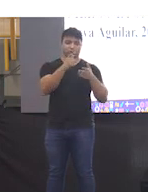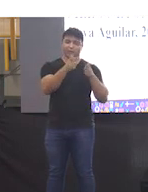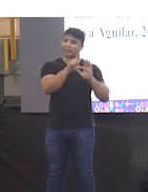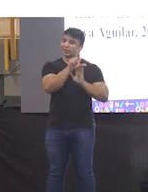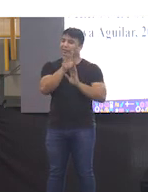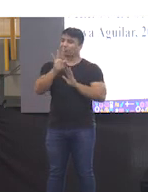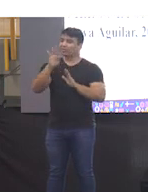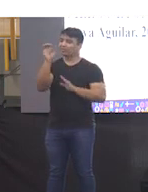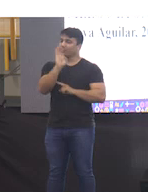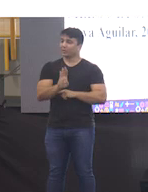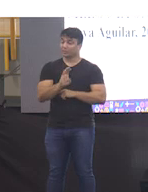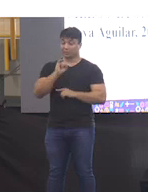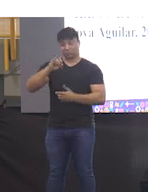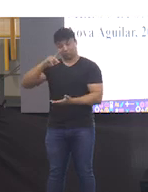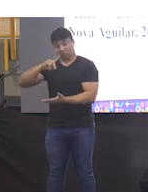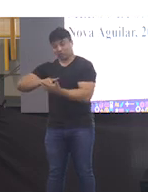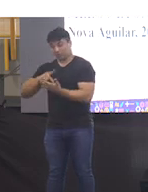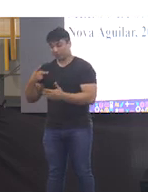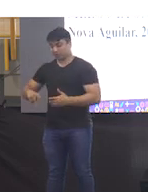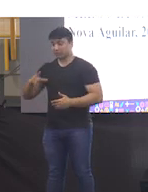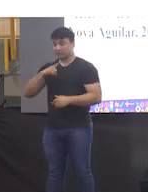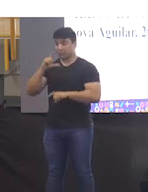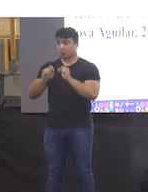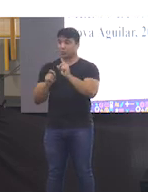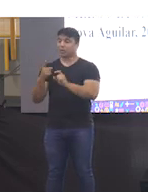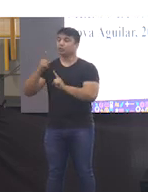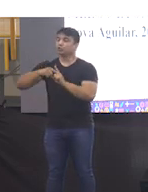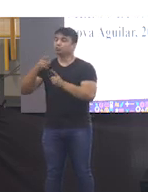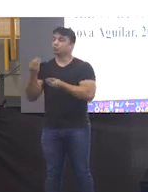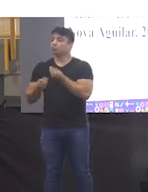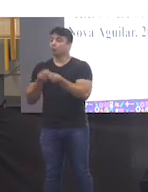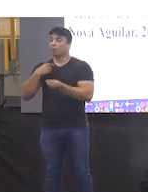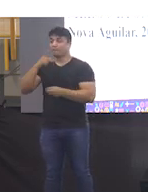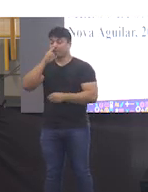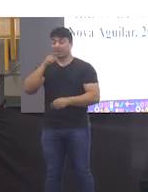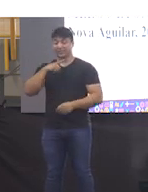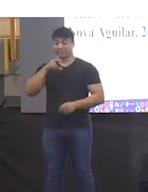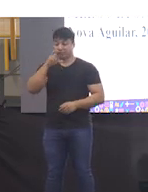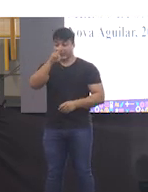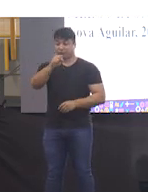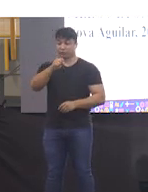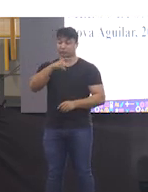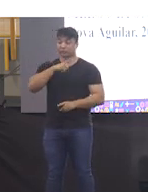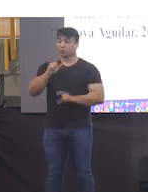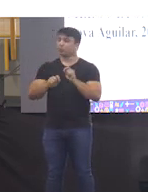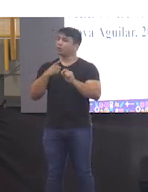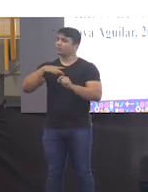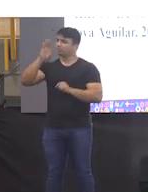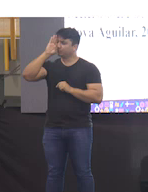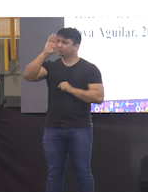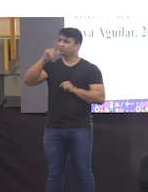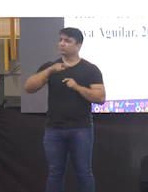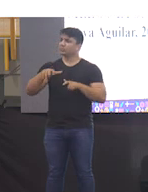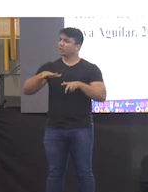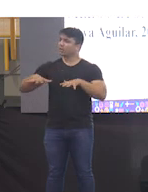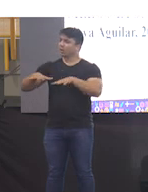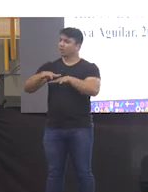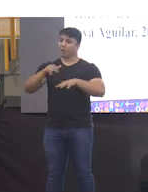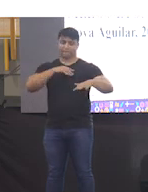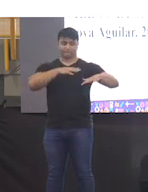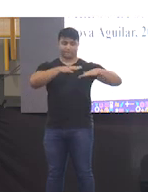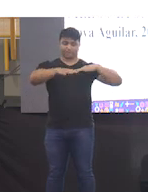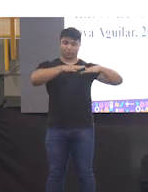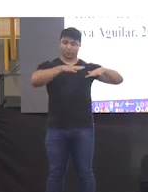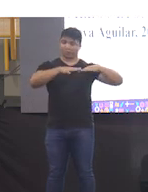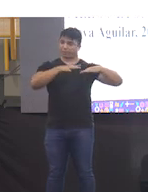brasileira, se é verdade que prevalecem as formas radicais, elas têm acontecido mais no âmbito de movimentos